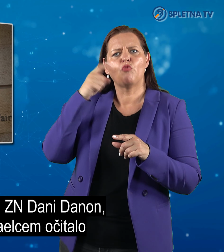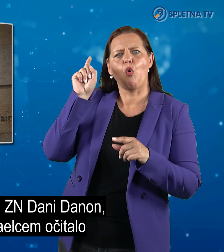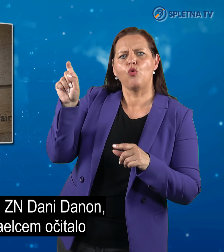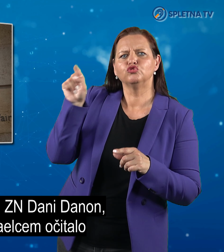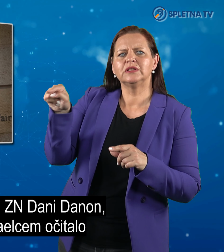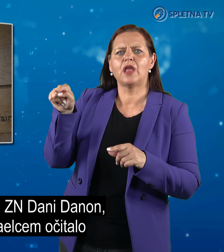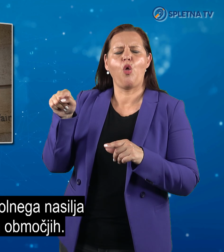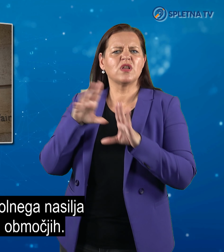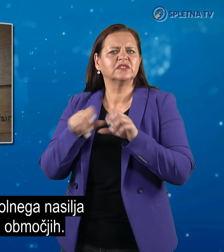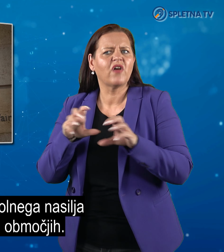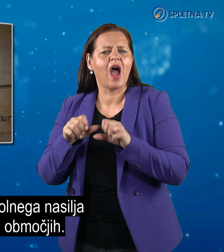vojnih območjih.